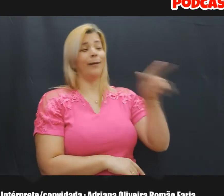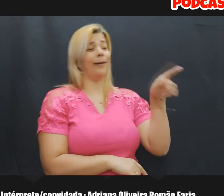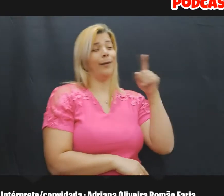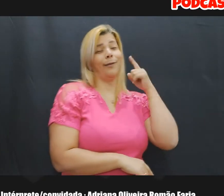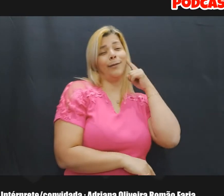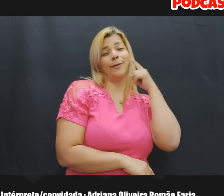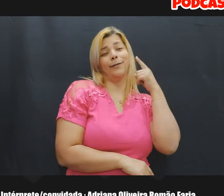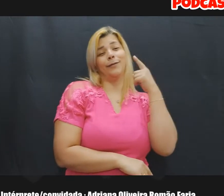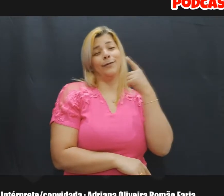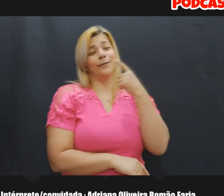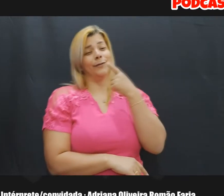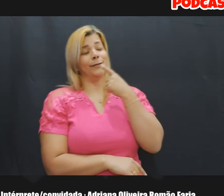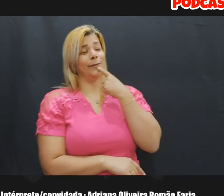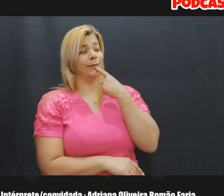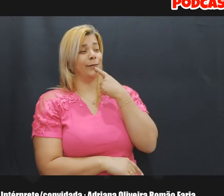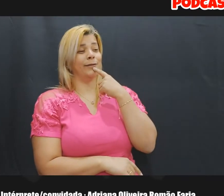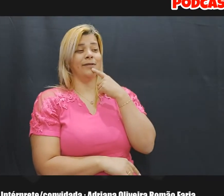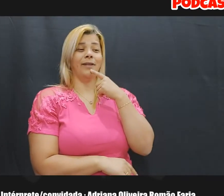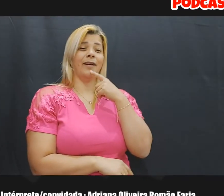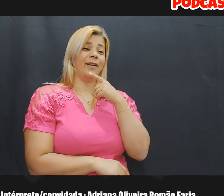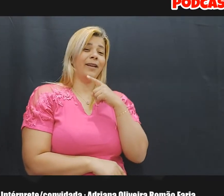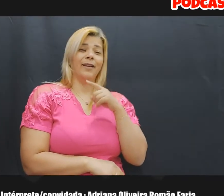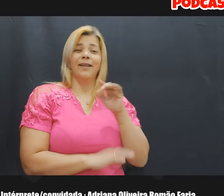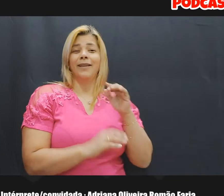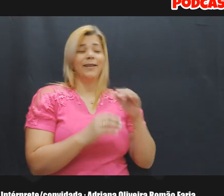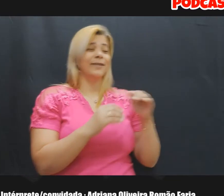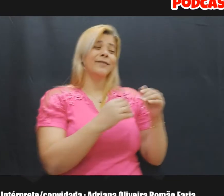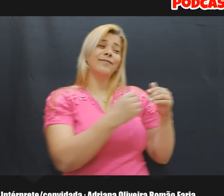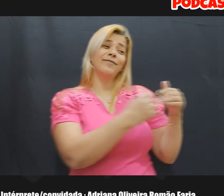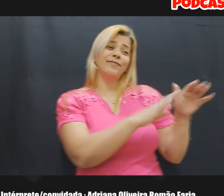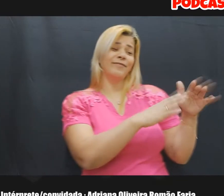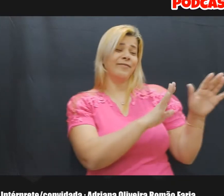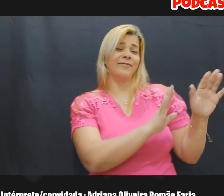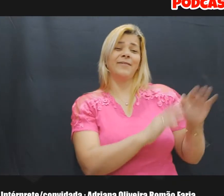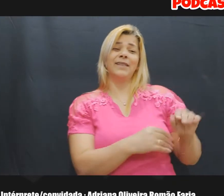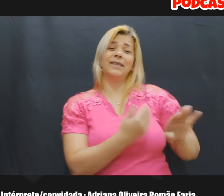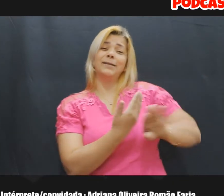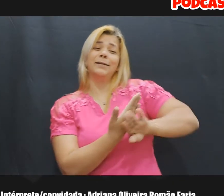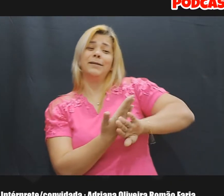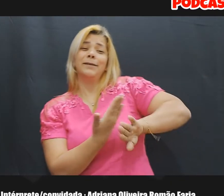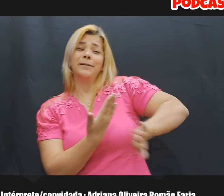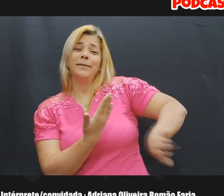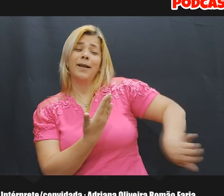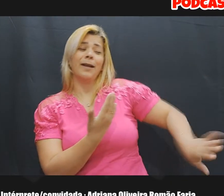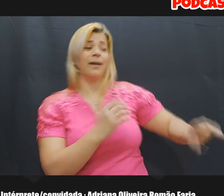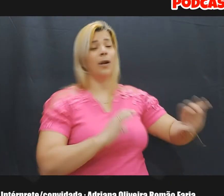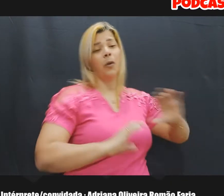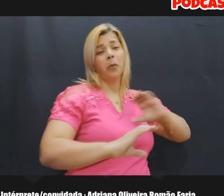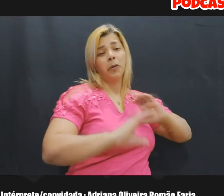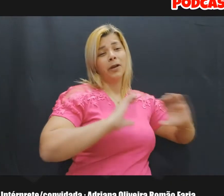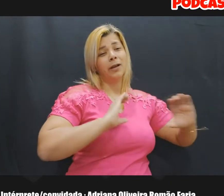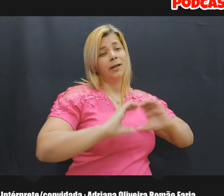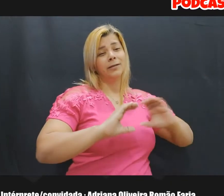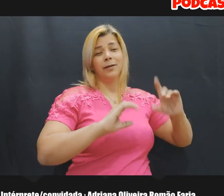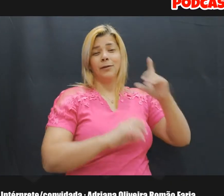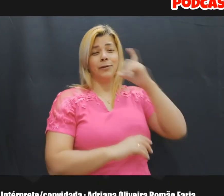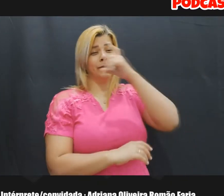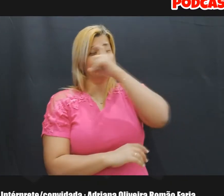entendeu? Parece que tudo aí para eles são mais difícil. A comunicação, como eu te